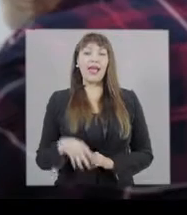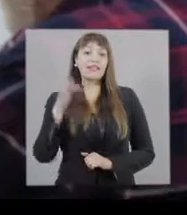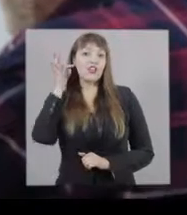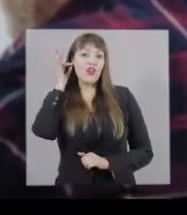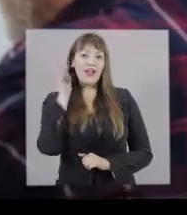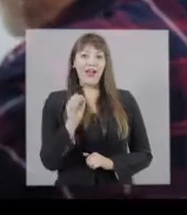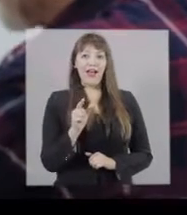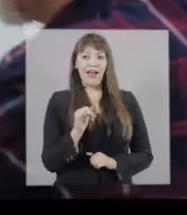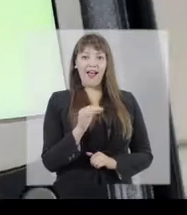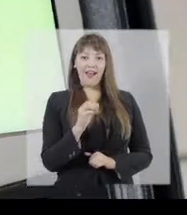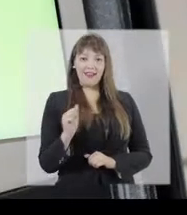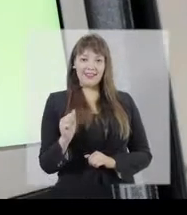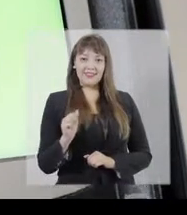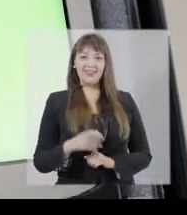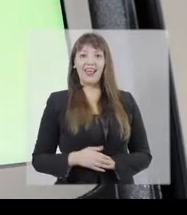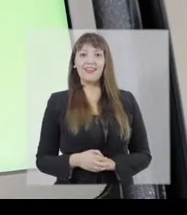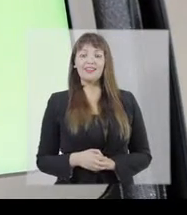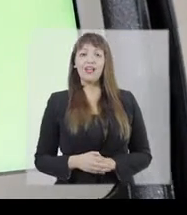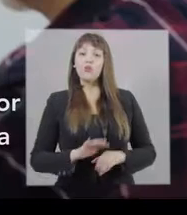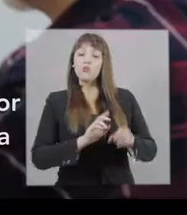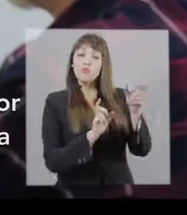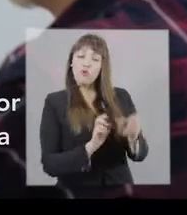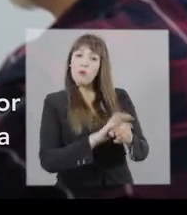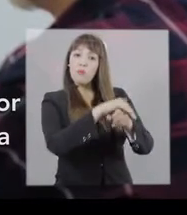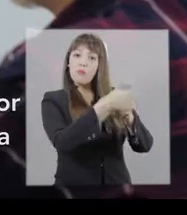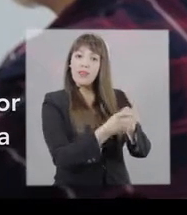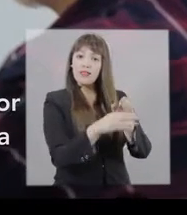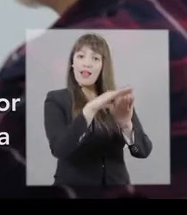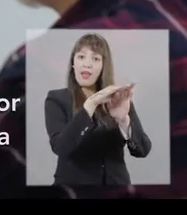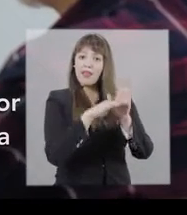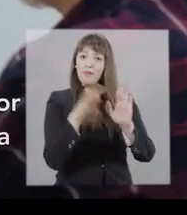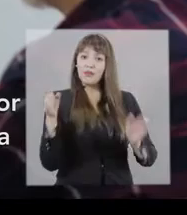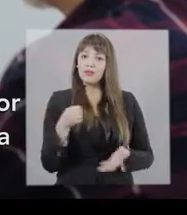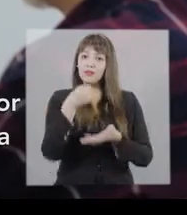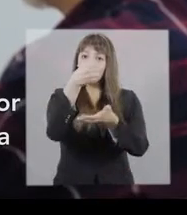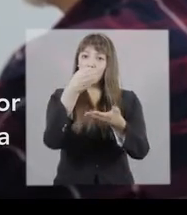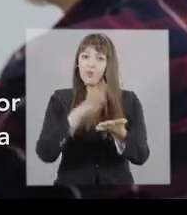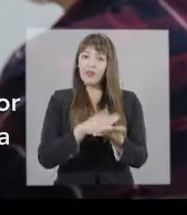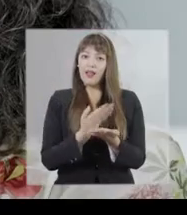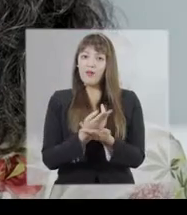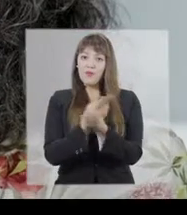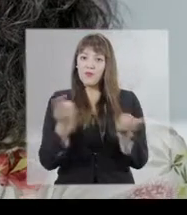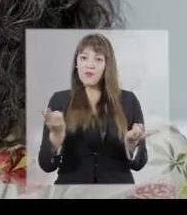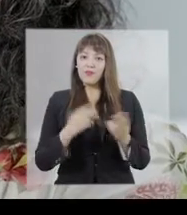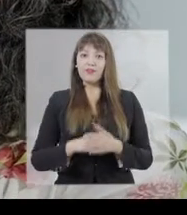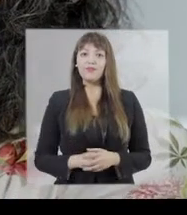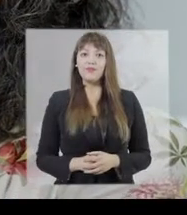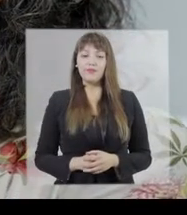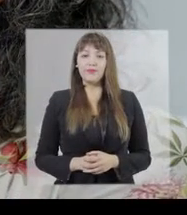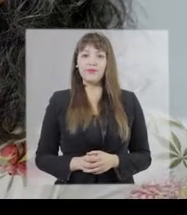Señora Alicia, su tratamiento está cubierto por los programas de salud pública.